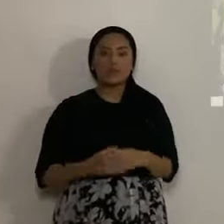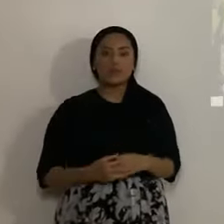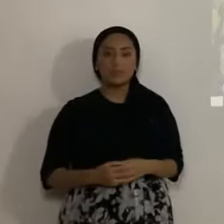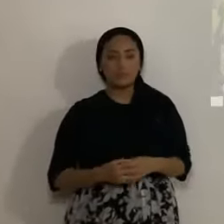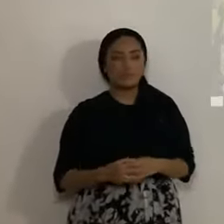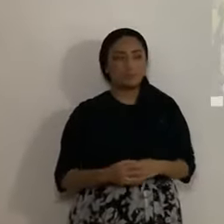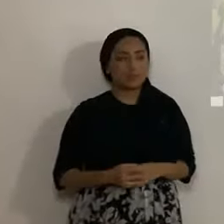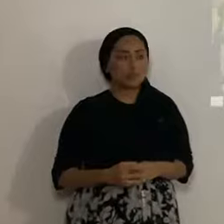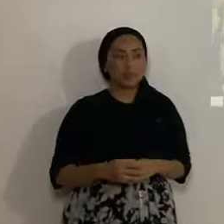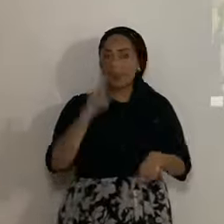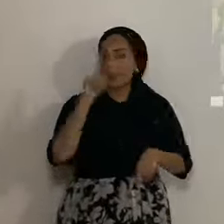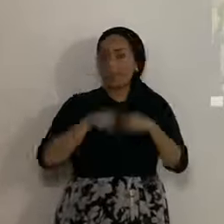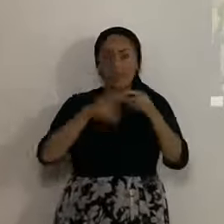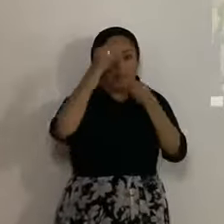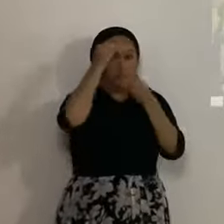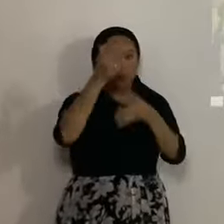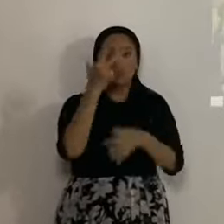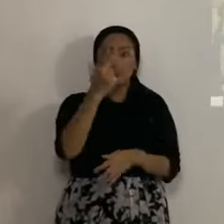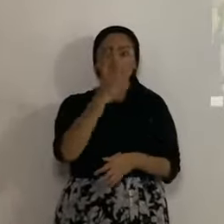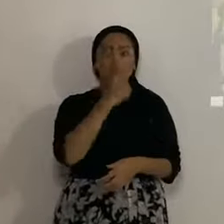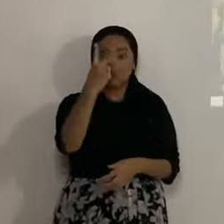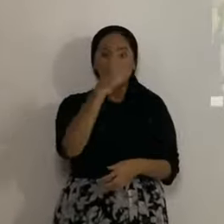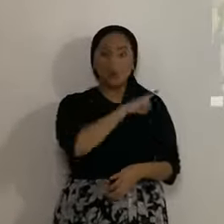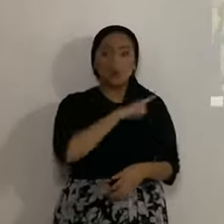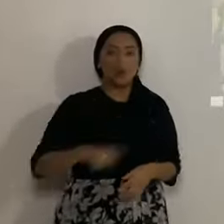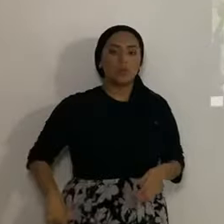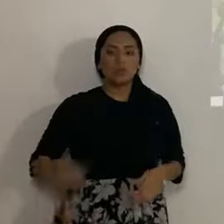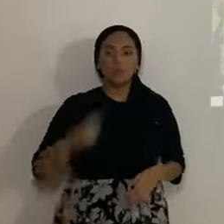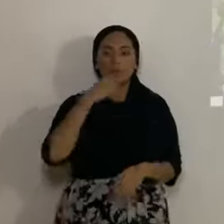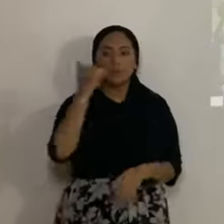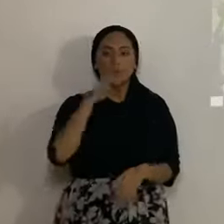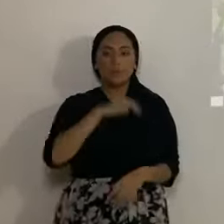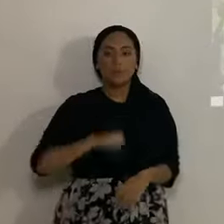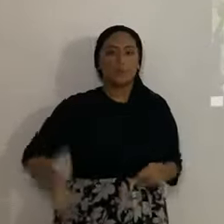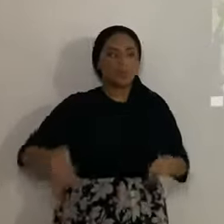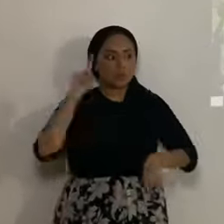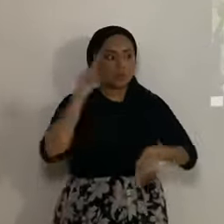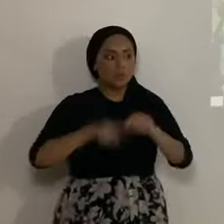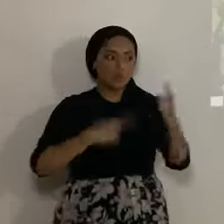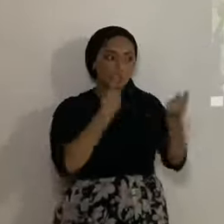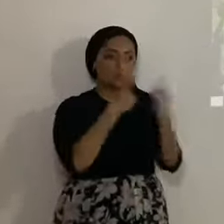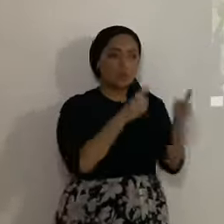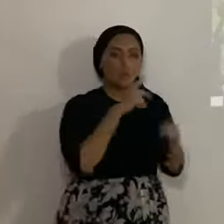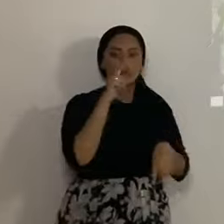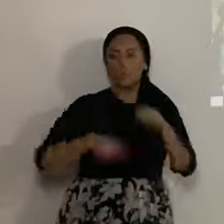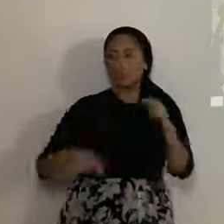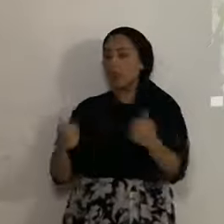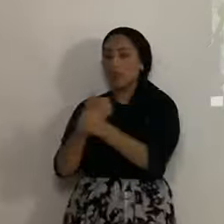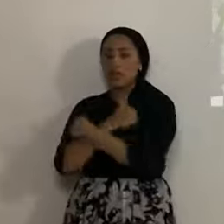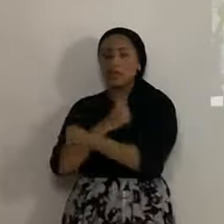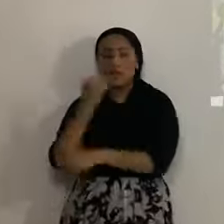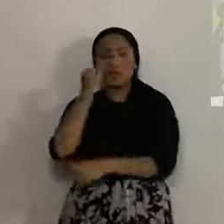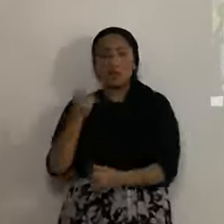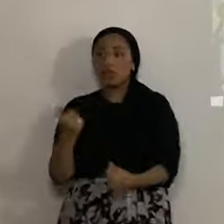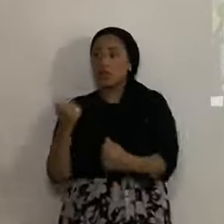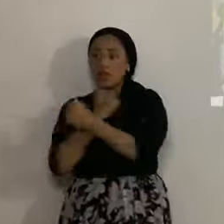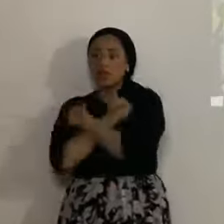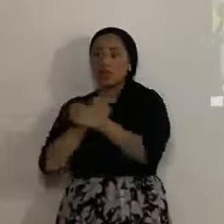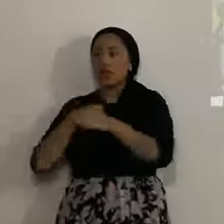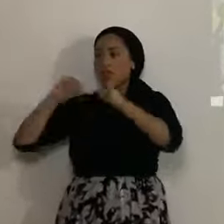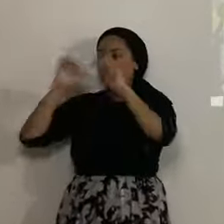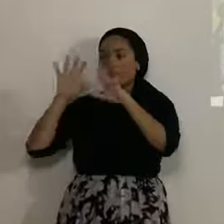Entonces, no se puede obedecer a dos amos, dice Yahshua Mashiach. No se puede atacar y amar. Si se ama, se